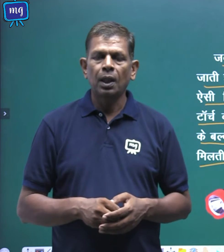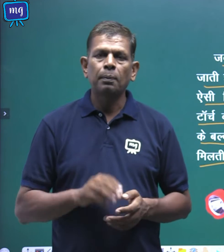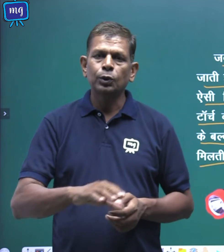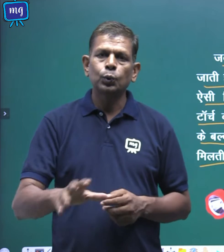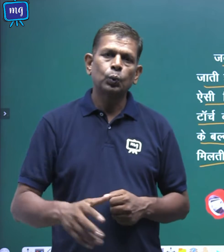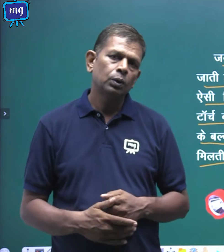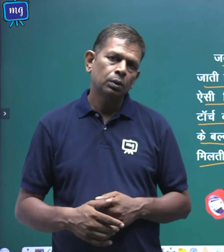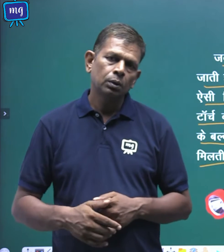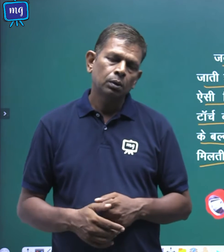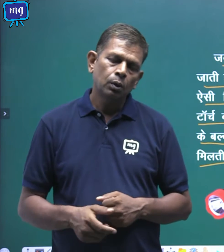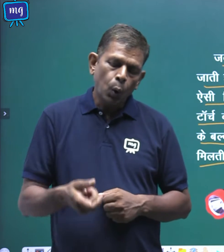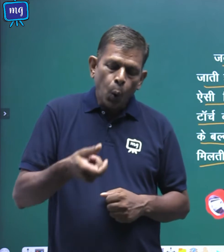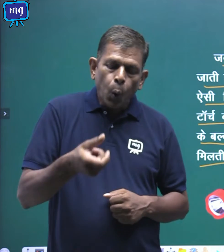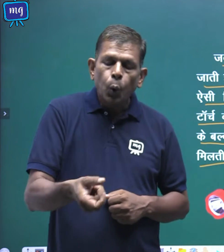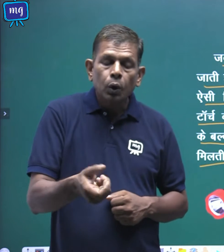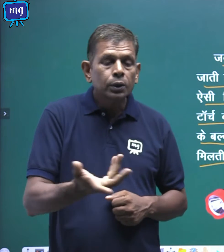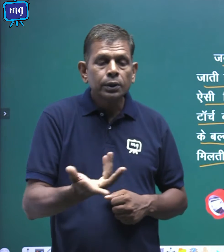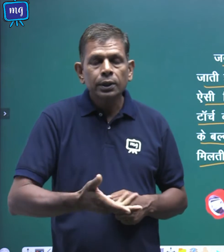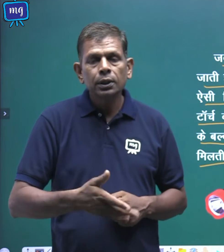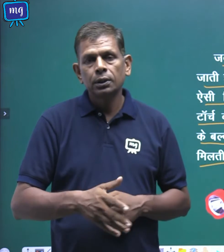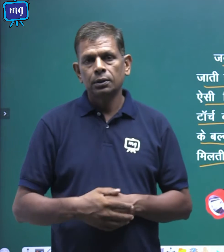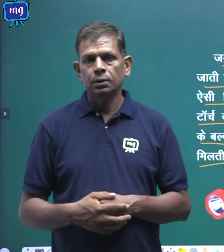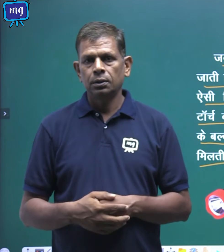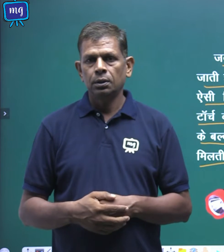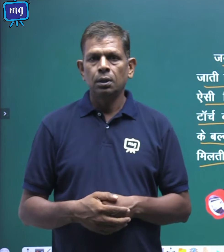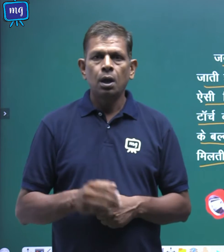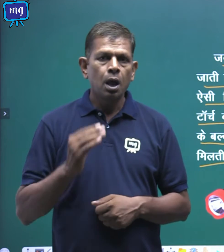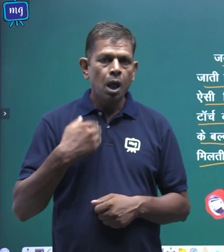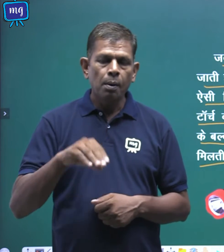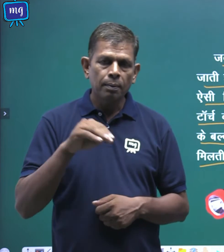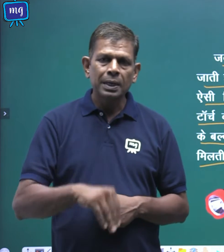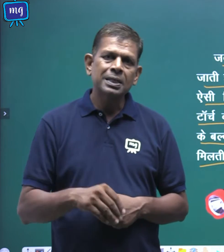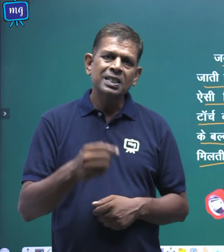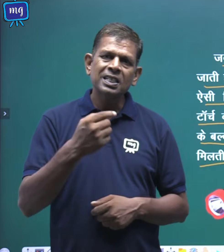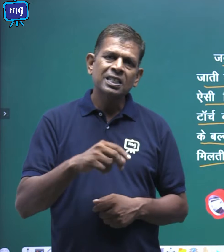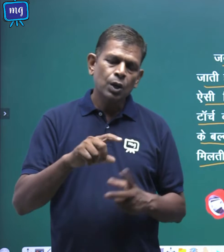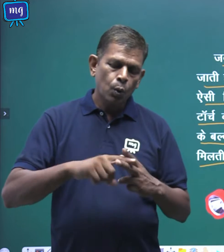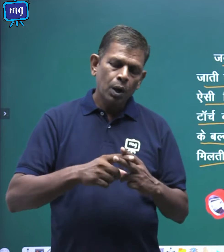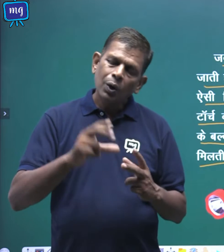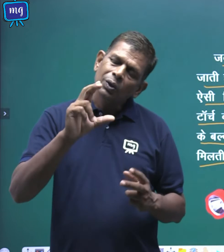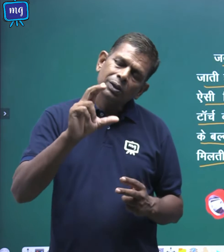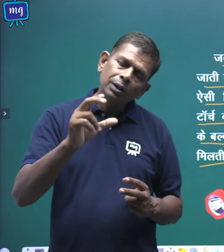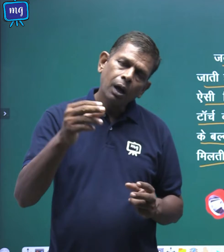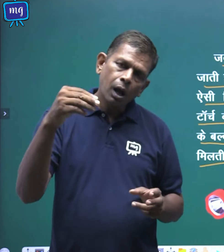बच्चों, टॉर्च कैसे चलती है? जब हम इसमें सेल लगाते हैं।